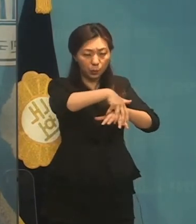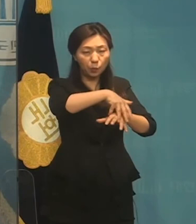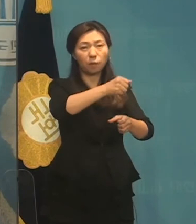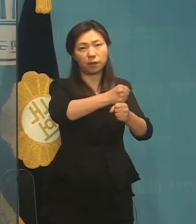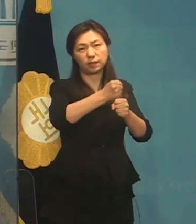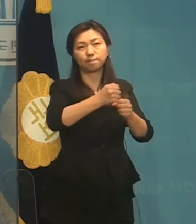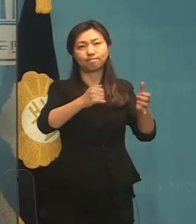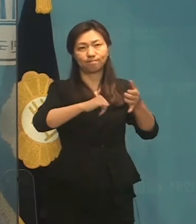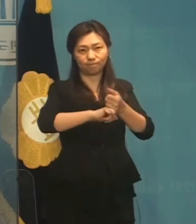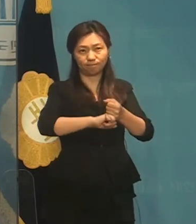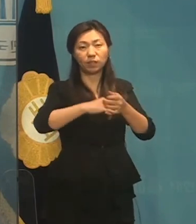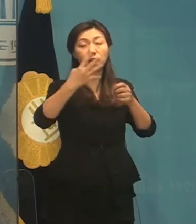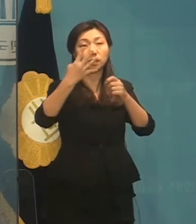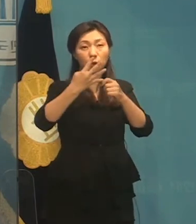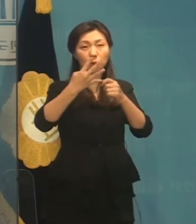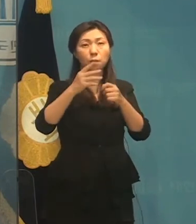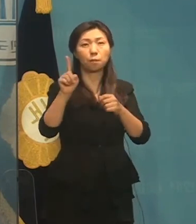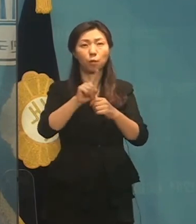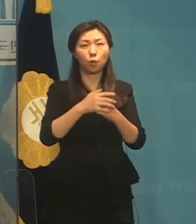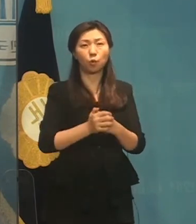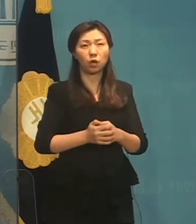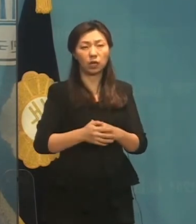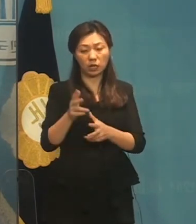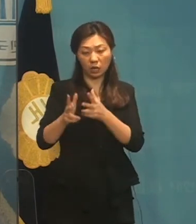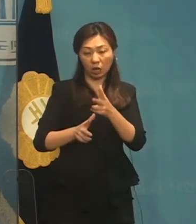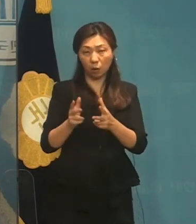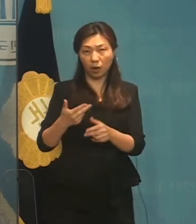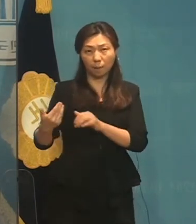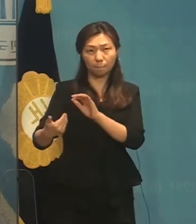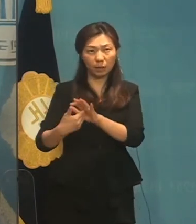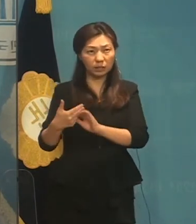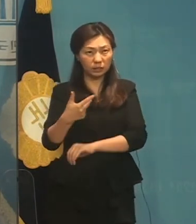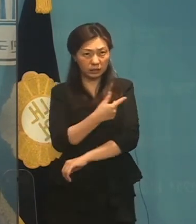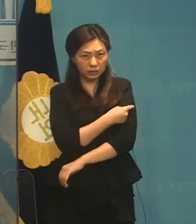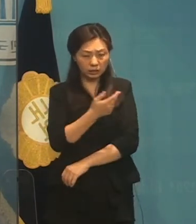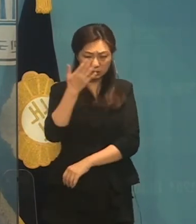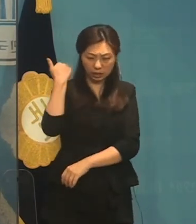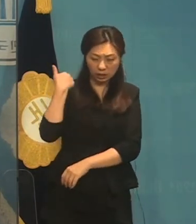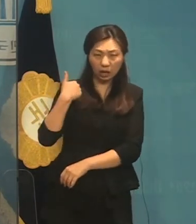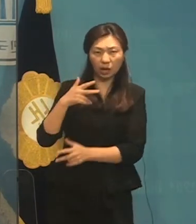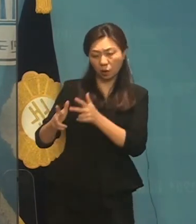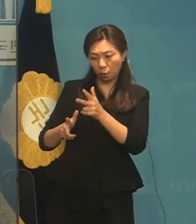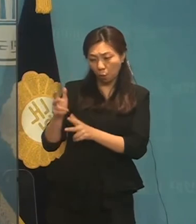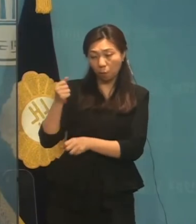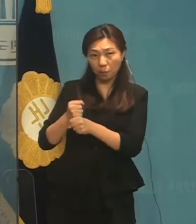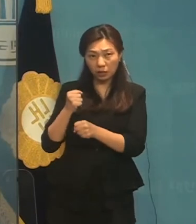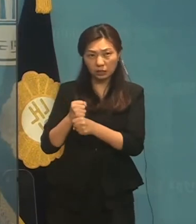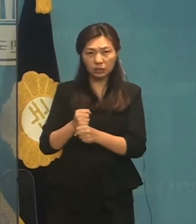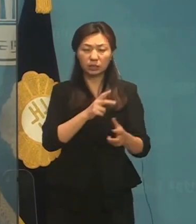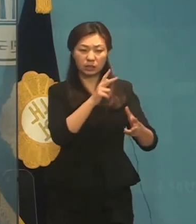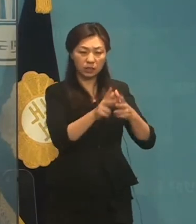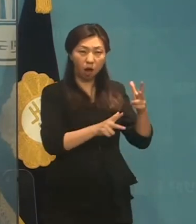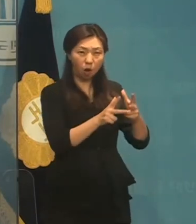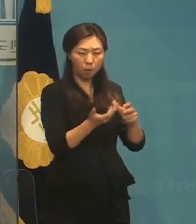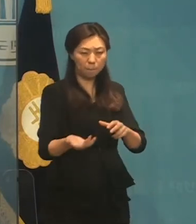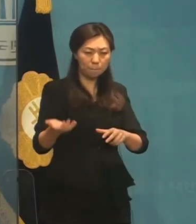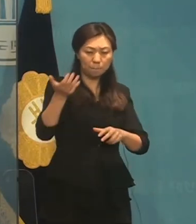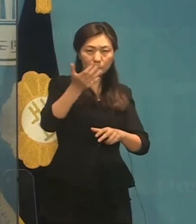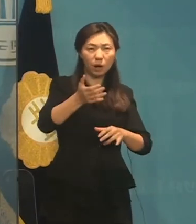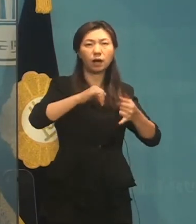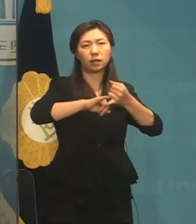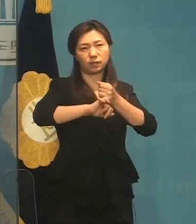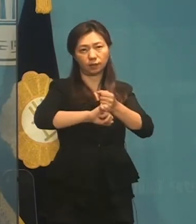확충하겠습니다. 넷째, 제조업 핵심으로 전통 제조업과 산업단지를 업그레이드